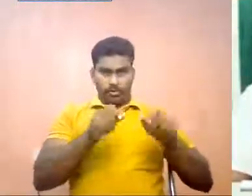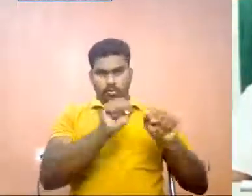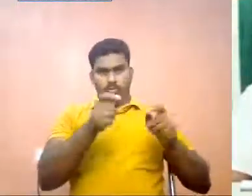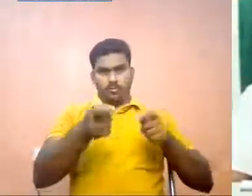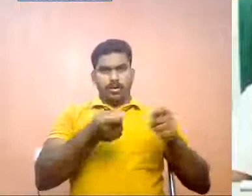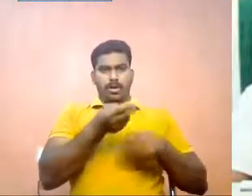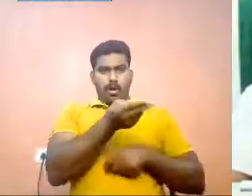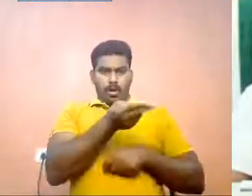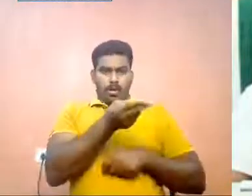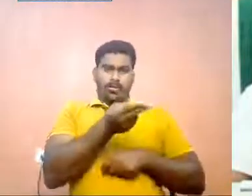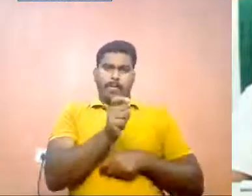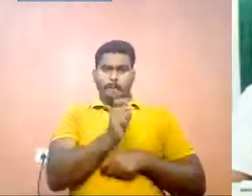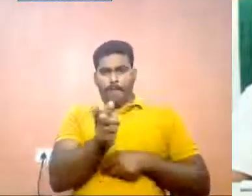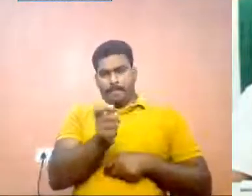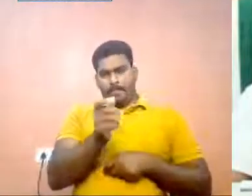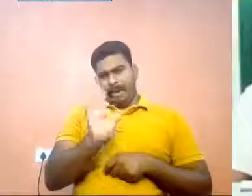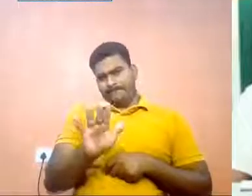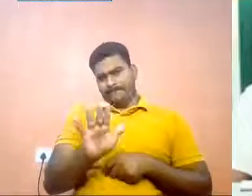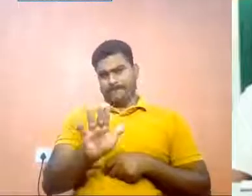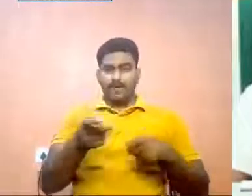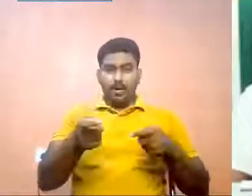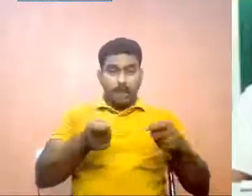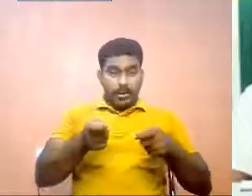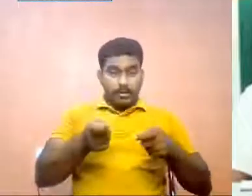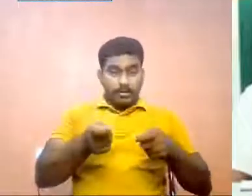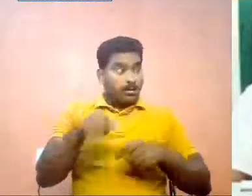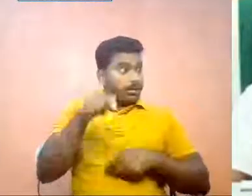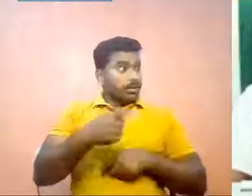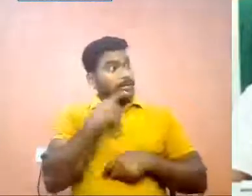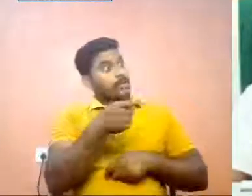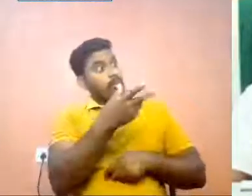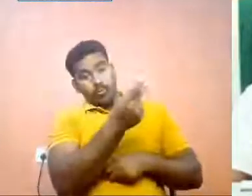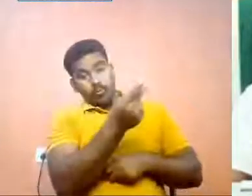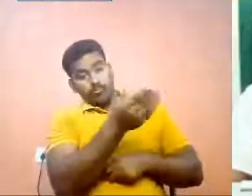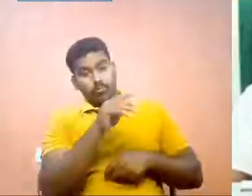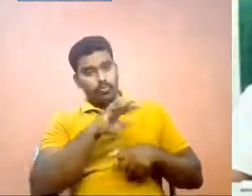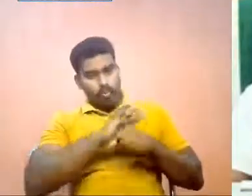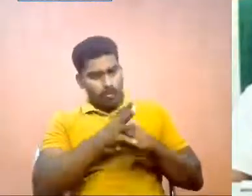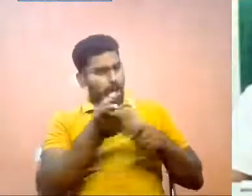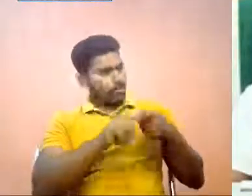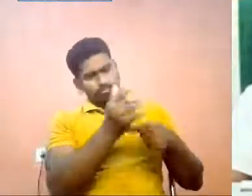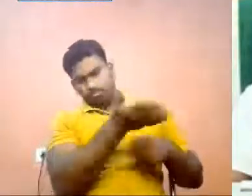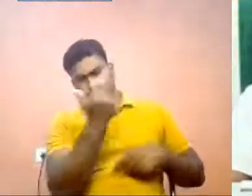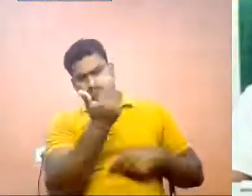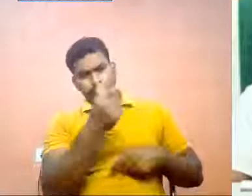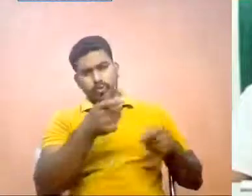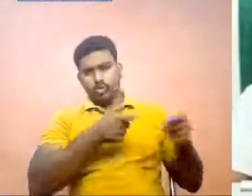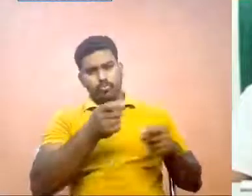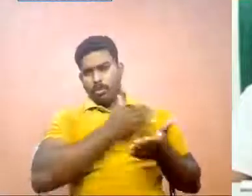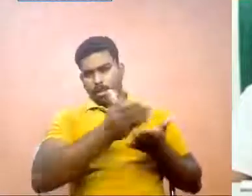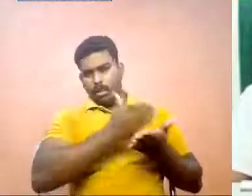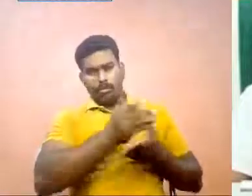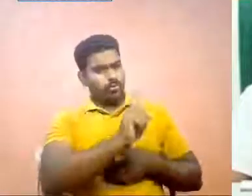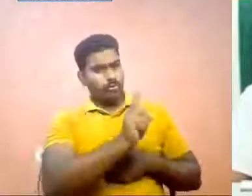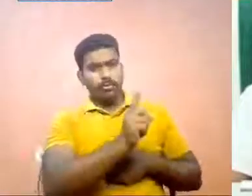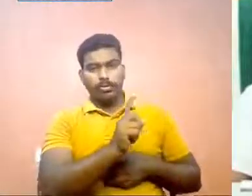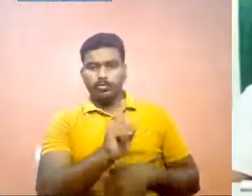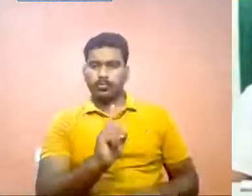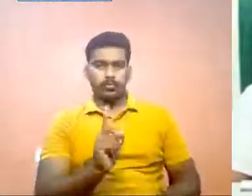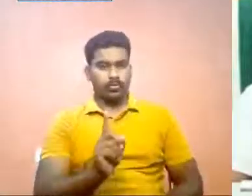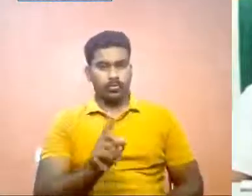വാടകയുടെ കാര്യം നേരത്തെ പറഞ്ഞിട്ടുണ്ട്, അത് ഈ ഘട്ടത്തിൽ നീട്ടിവെക്കേണ്ടതാണ് എന്നത്.